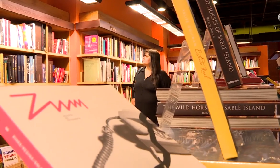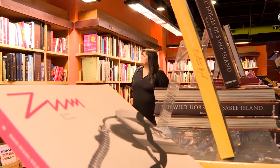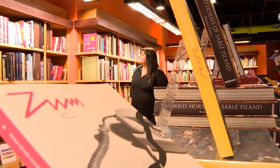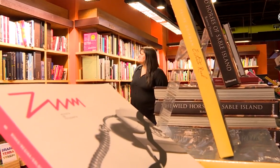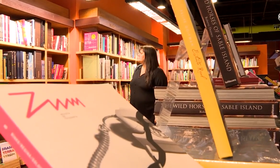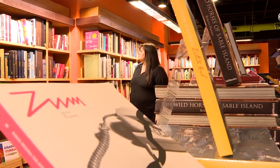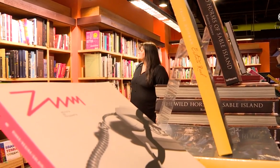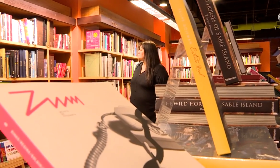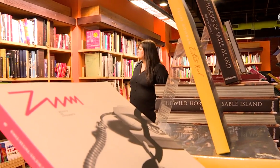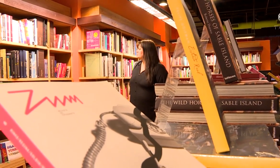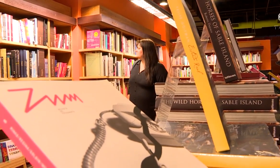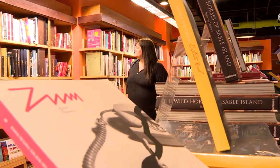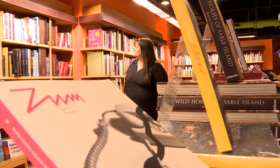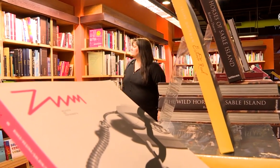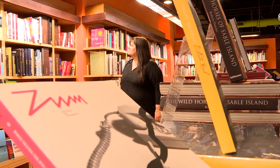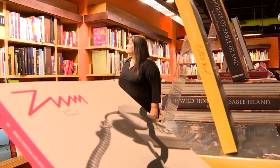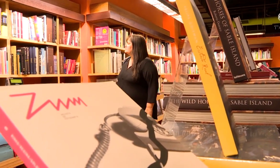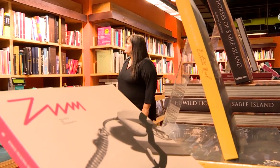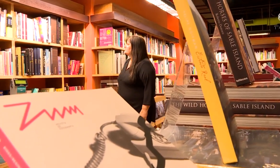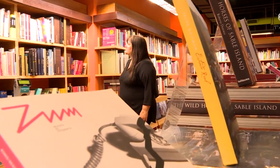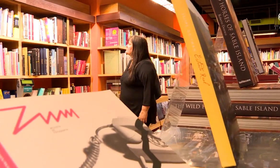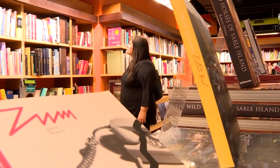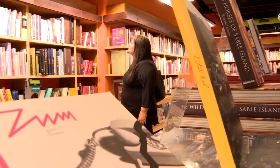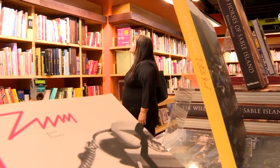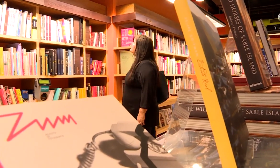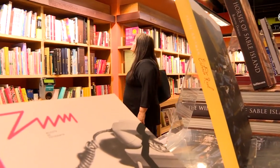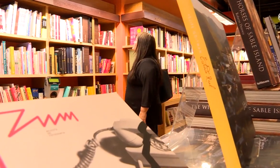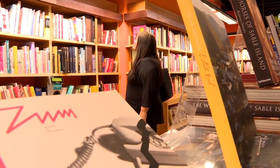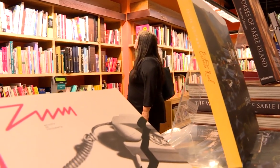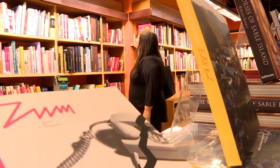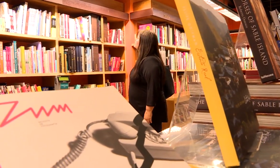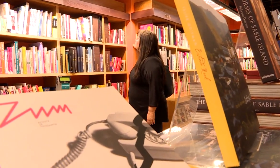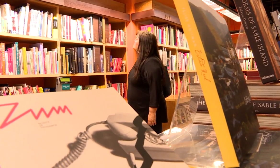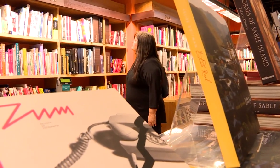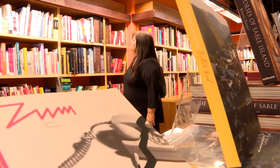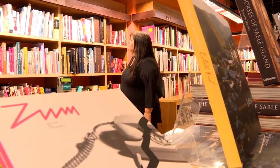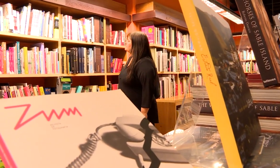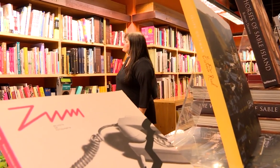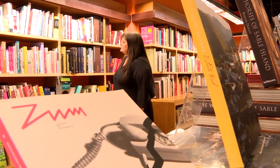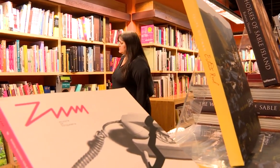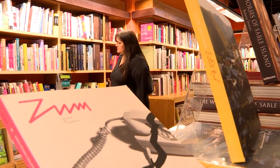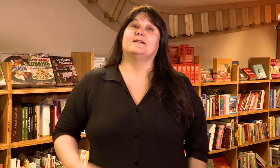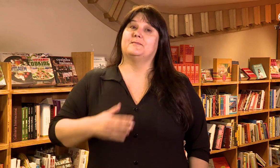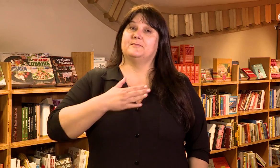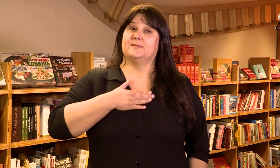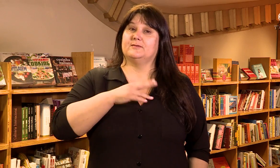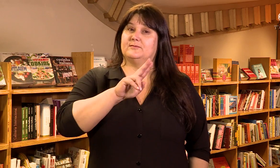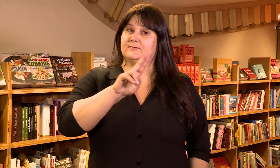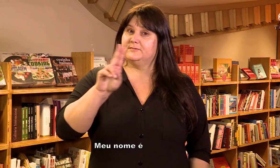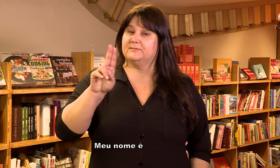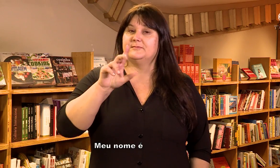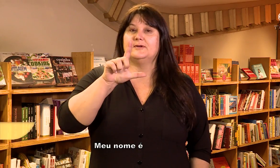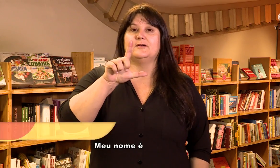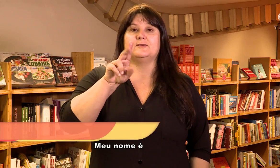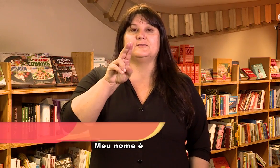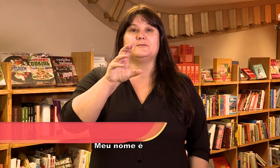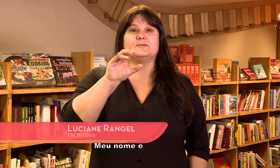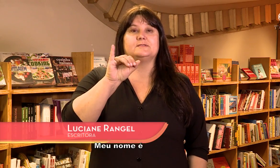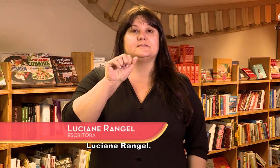Mulher anda pelo corredor de uma livraria olhando livros nas estantes. Voz interpreta. Meu nome é